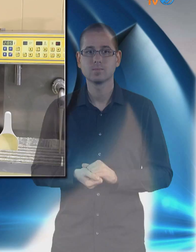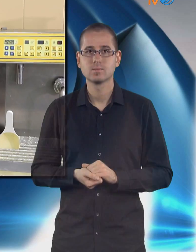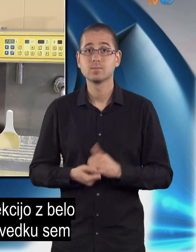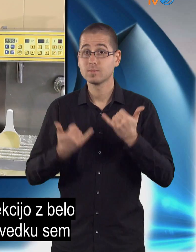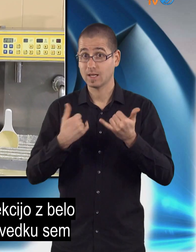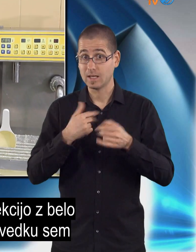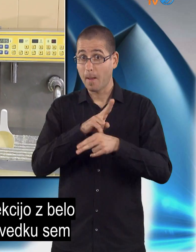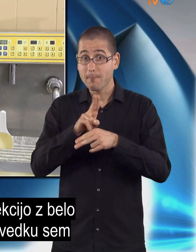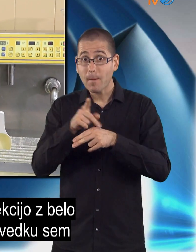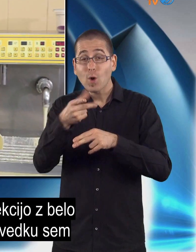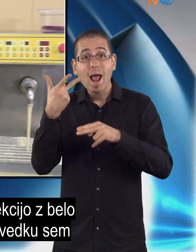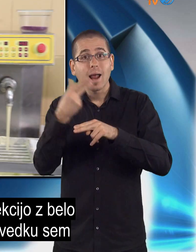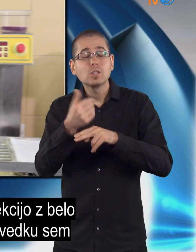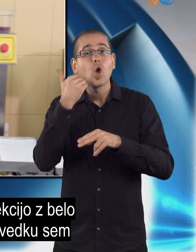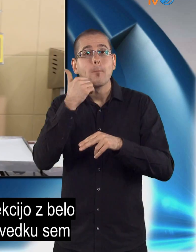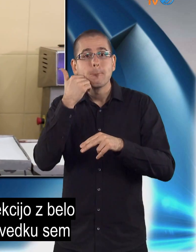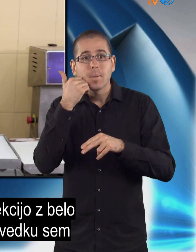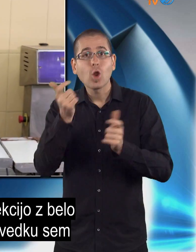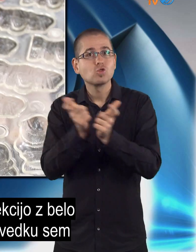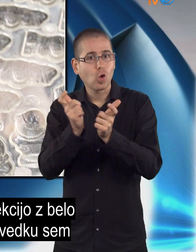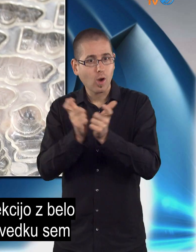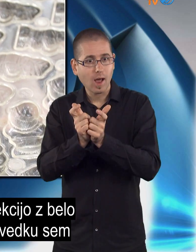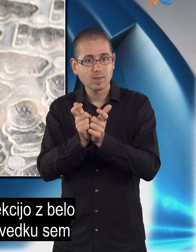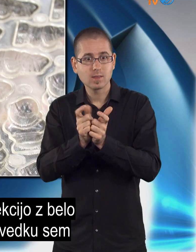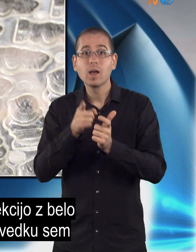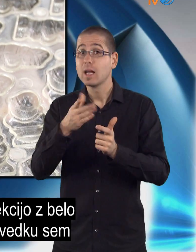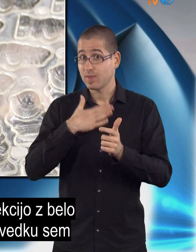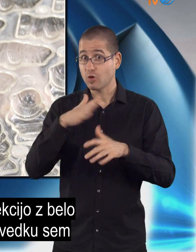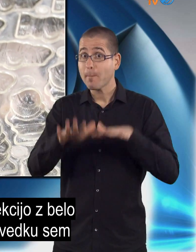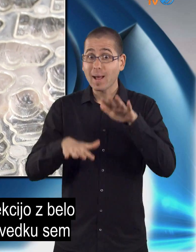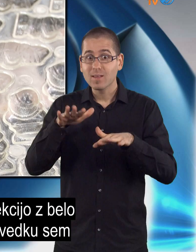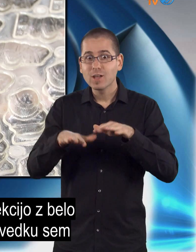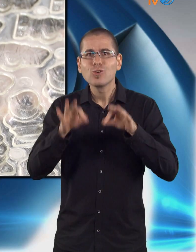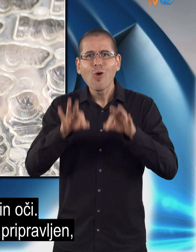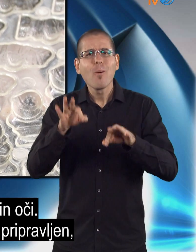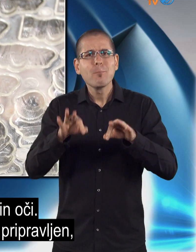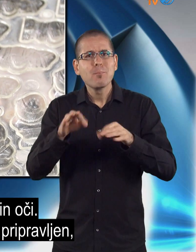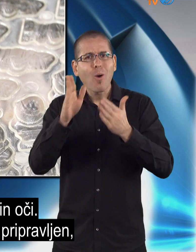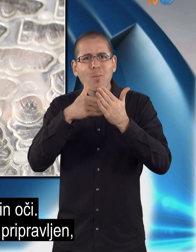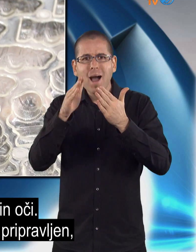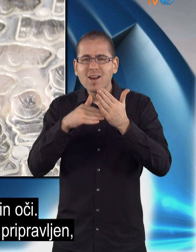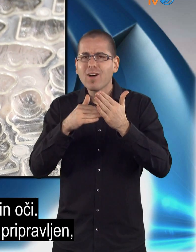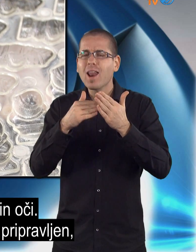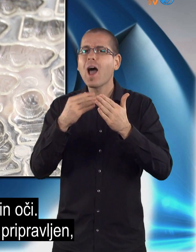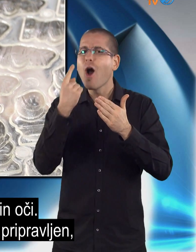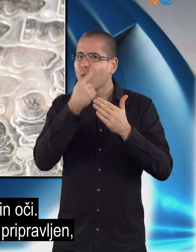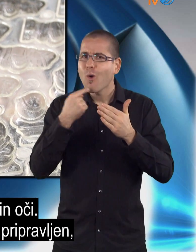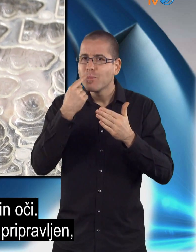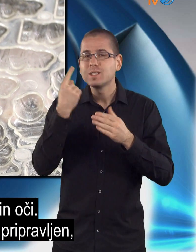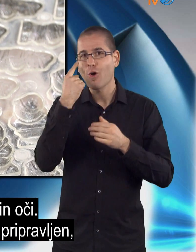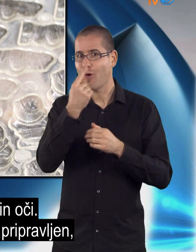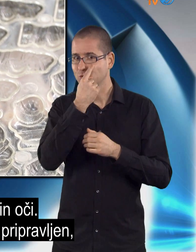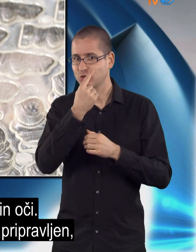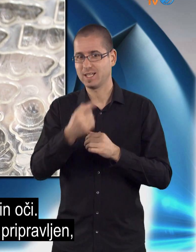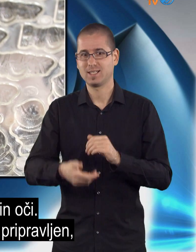Zdaj sem napolnila injekcijo z belo čokolado, kjer sem našemu medvedku pobarvala gobček in oči.